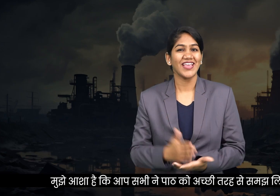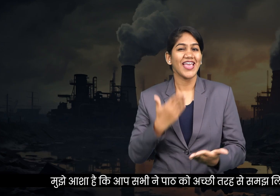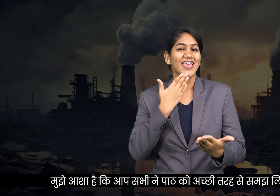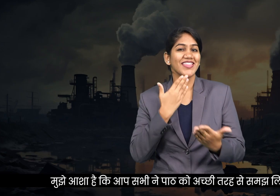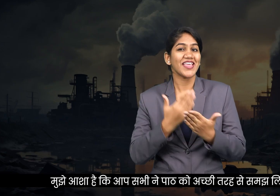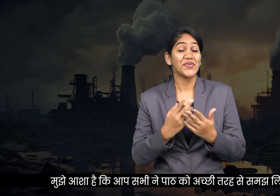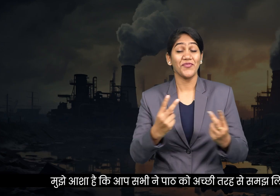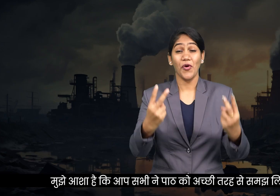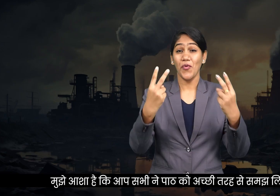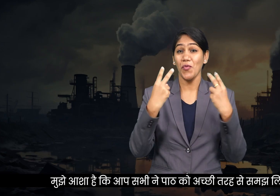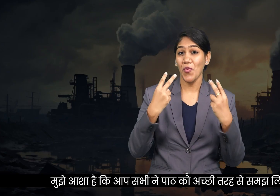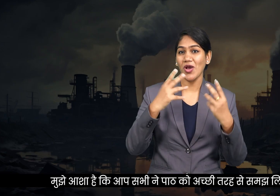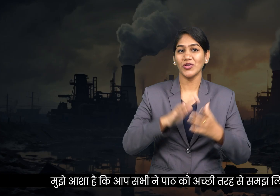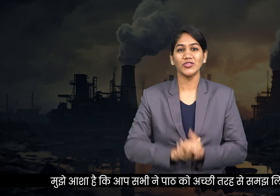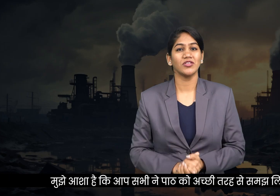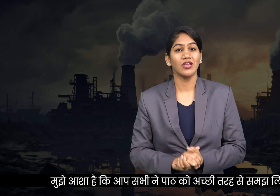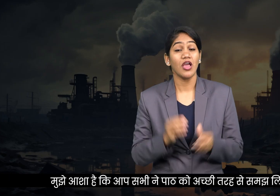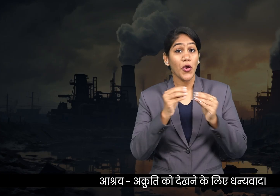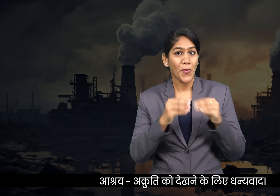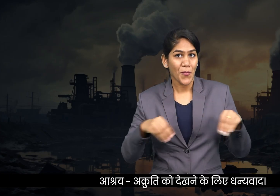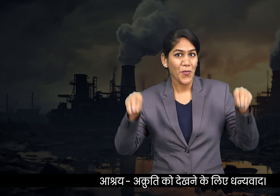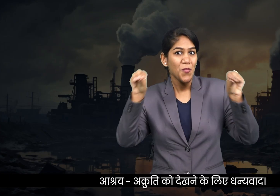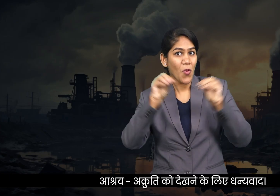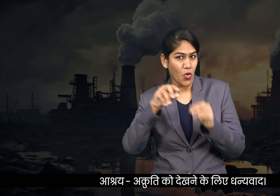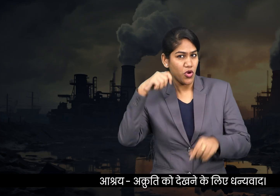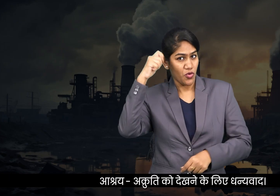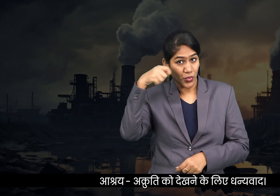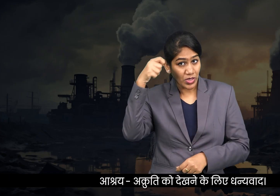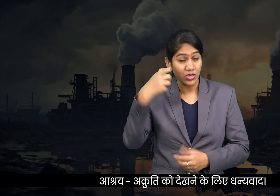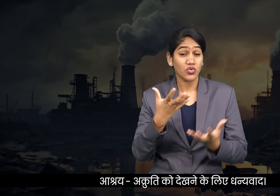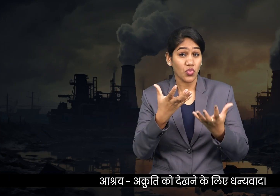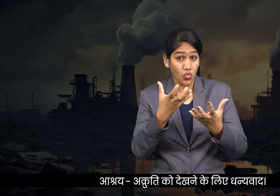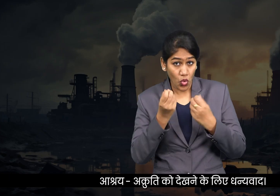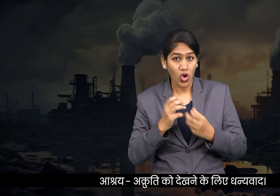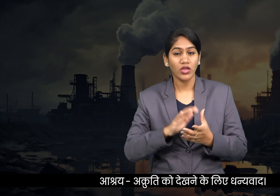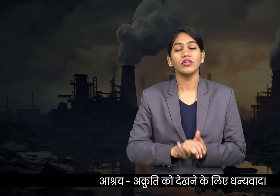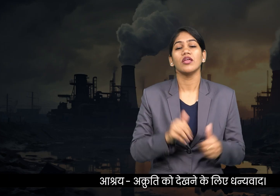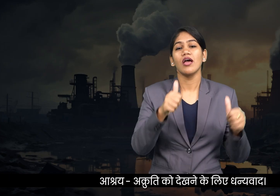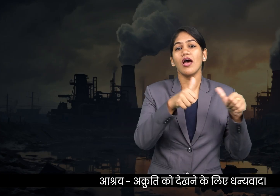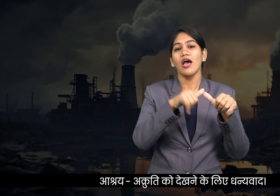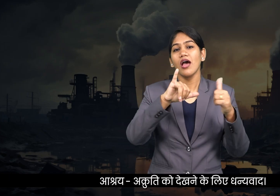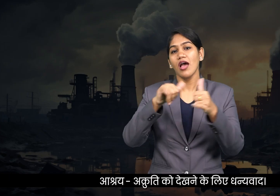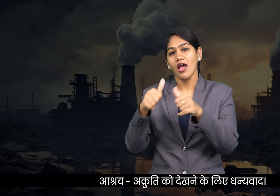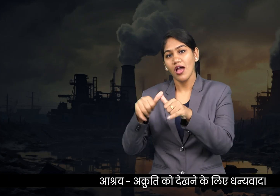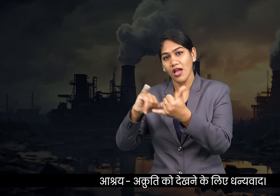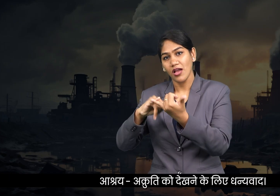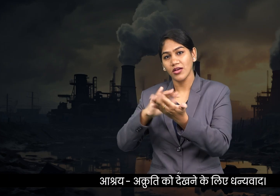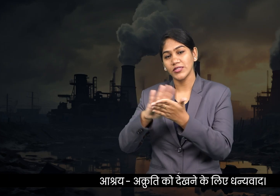समझ लिया होगा। को देखने के लिए धन्यवाद।